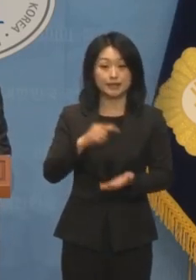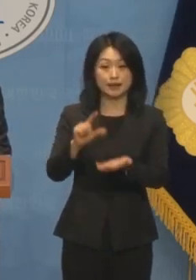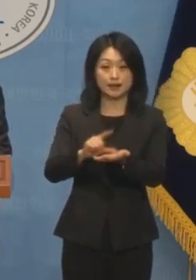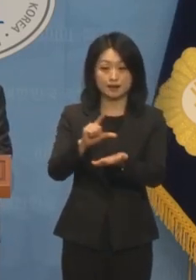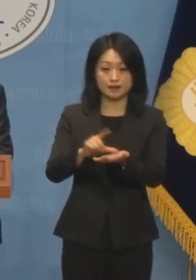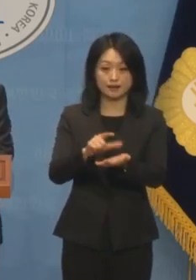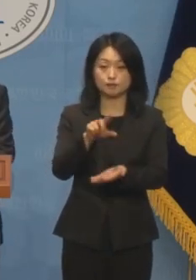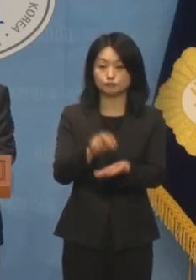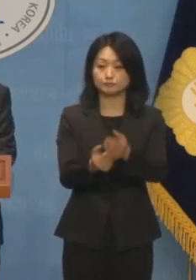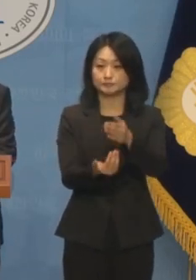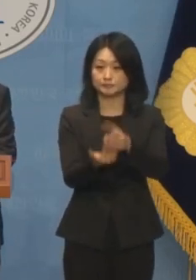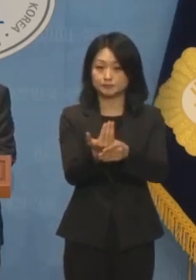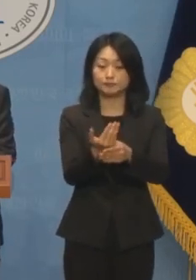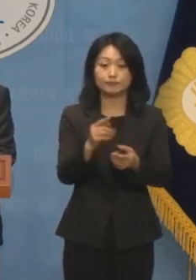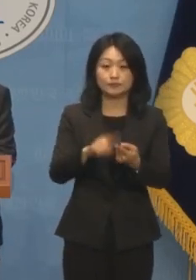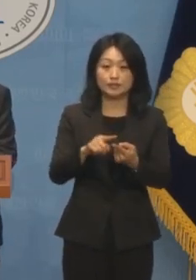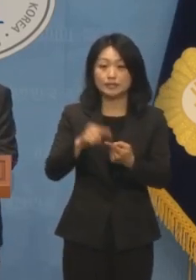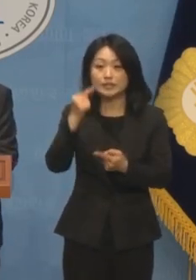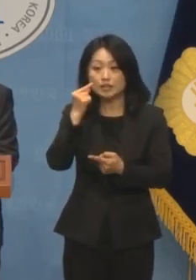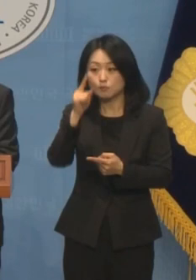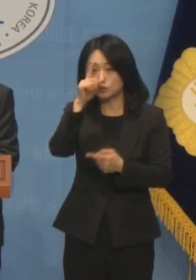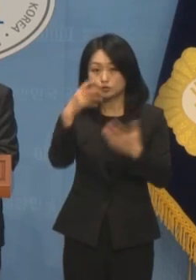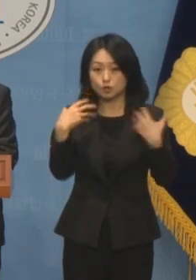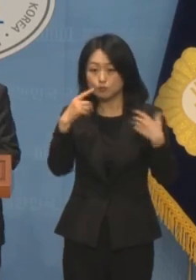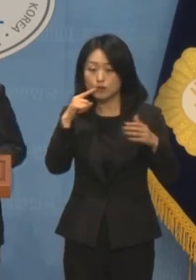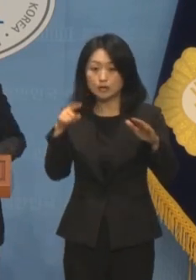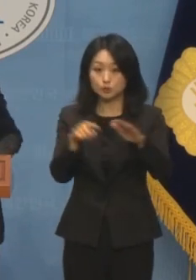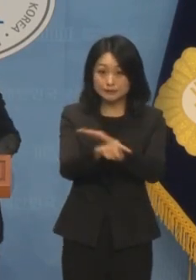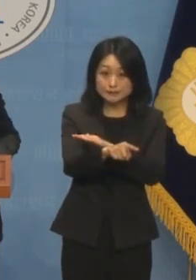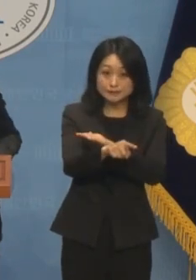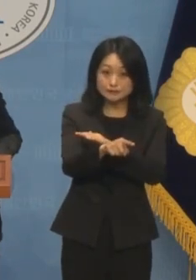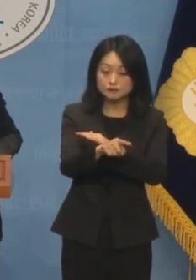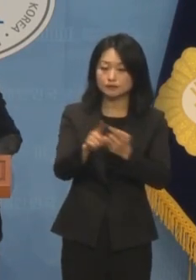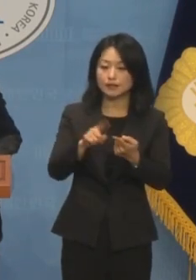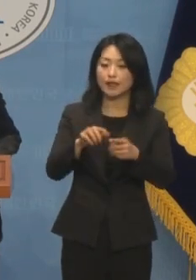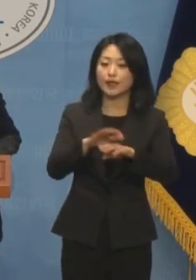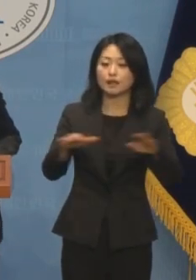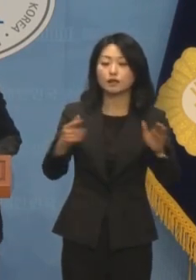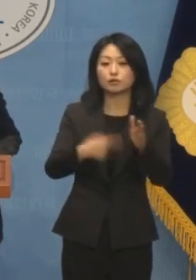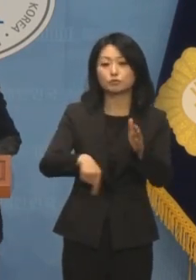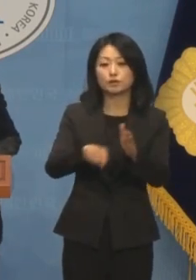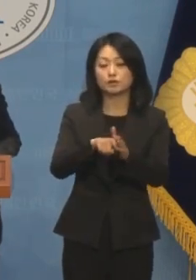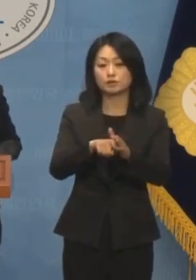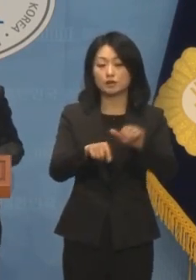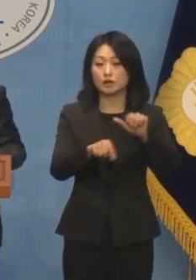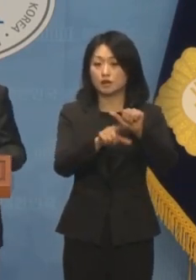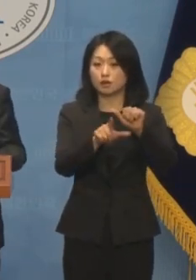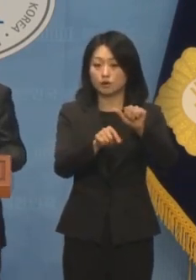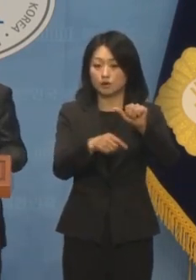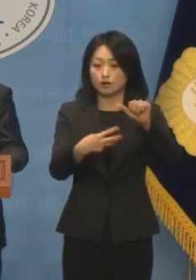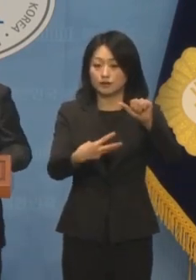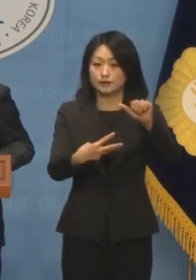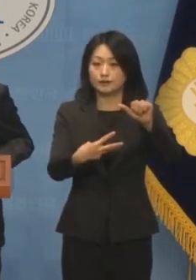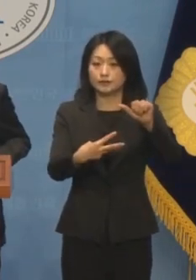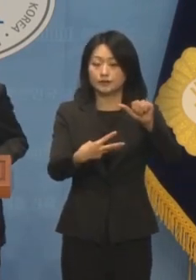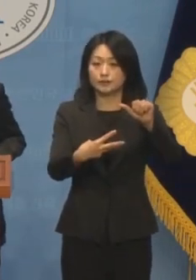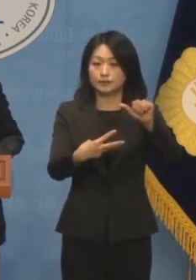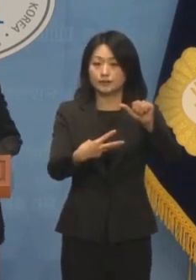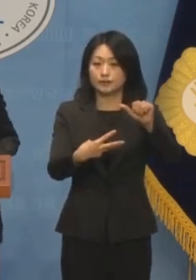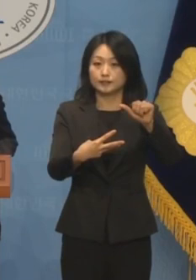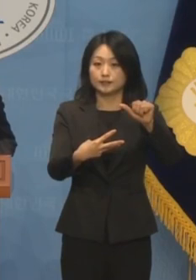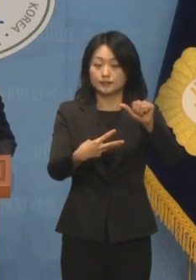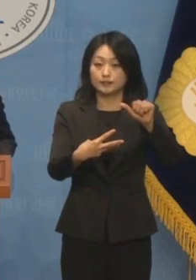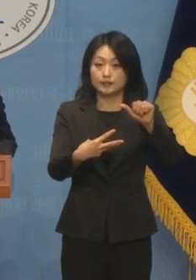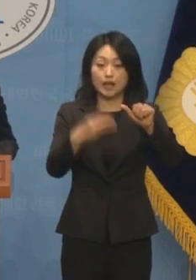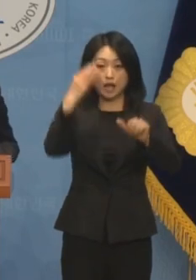라인야오 사태에 대한 일본 정부의 과도한 조치의 개선을 위해서 5월 3일 날